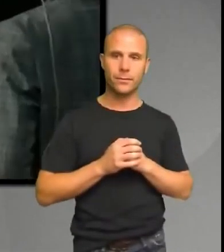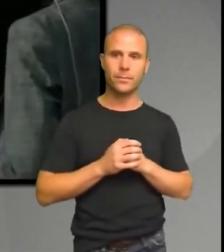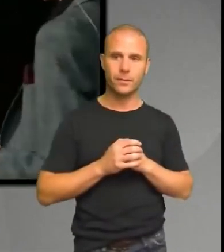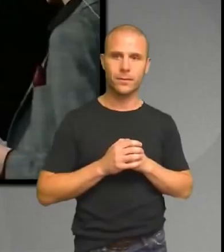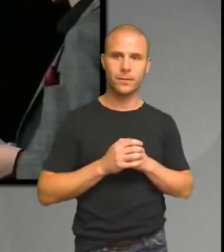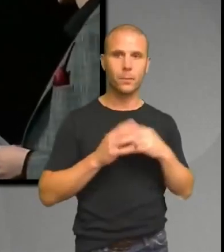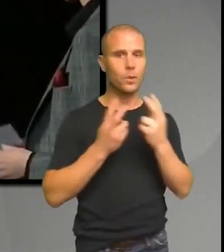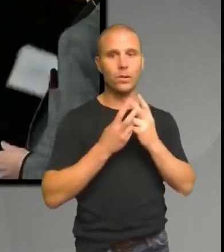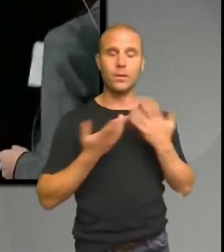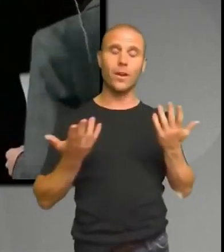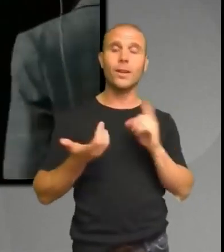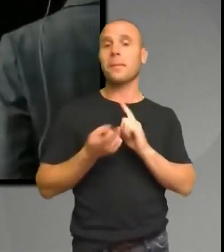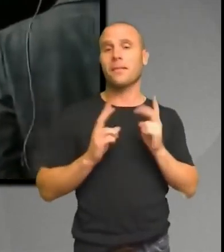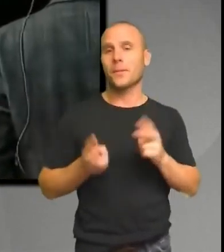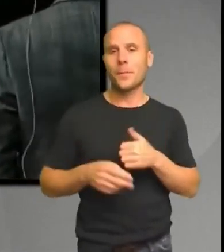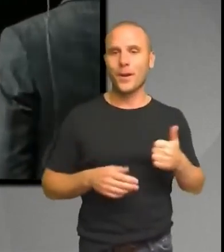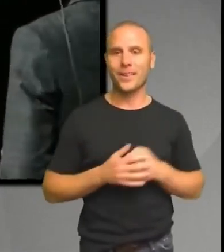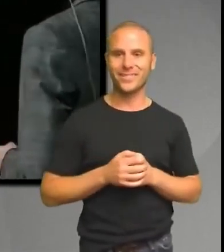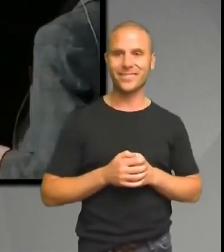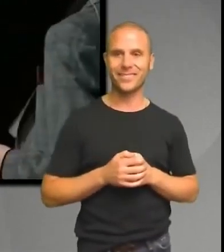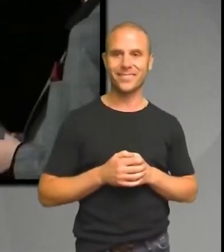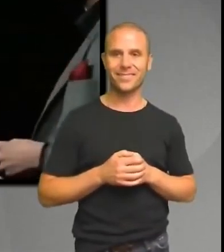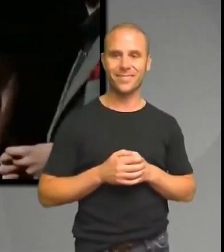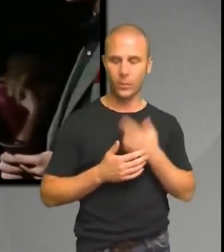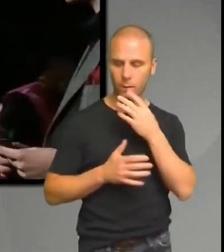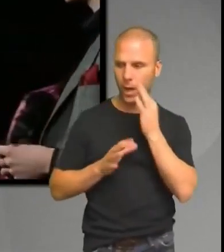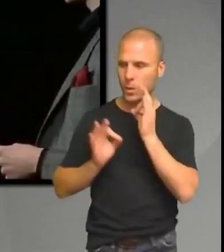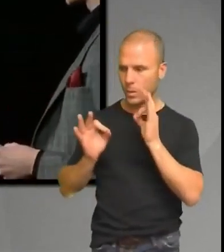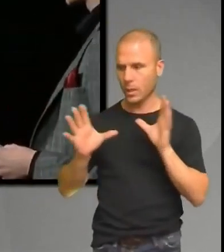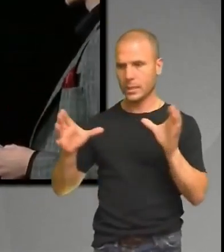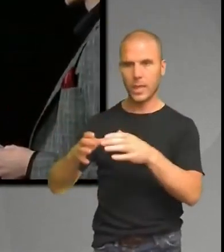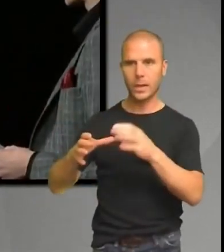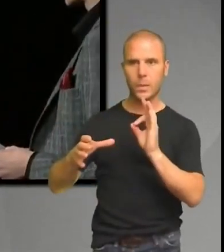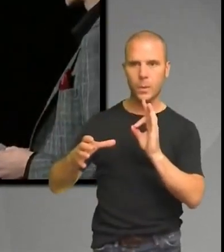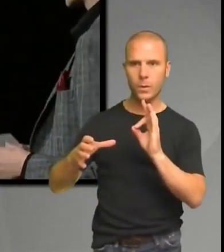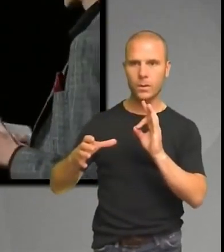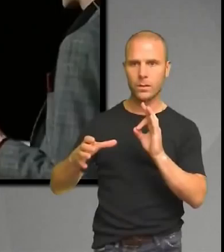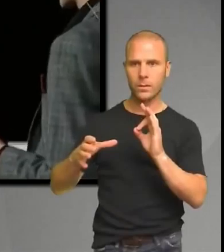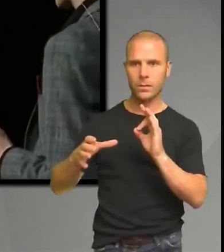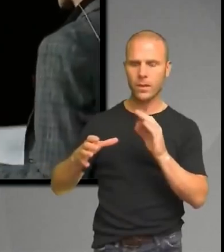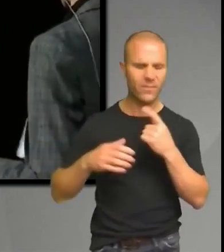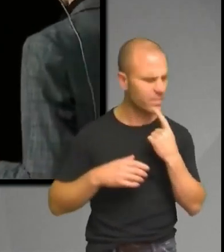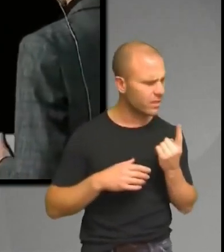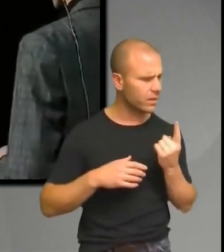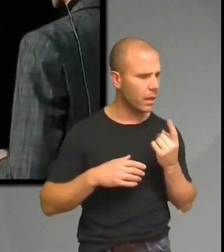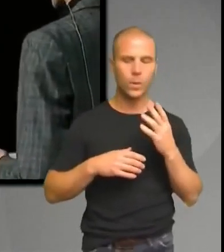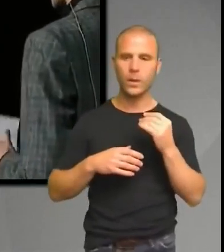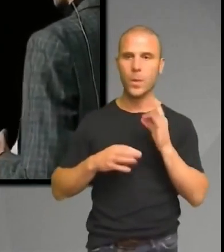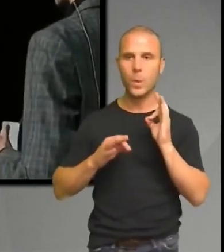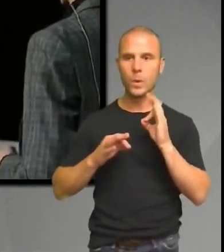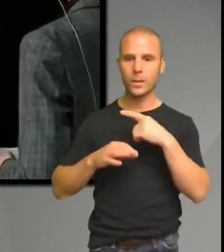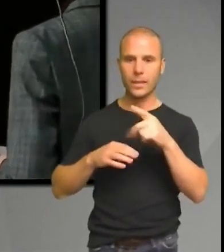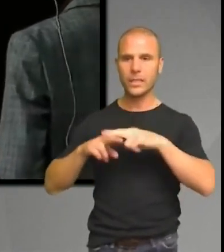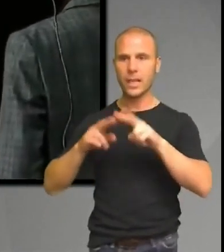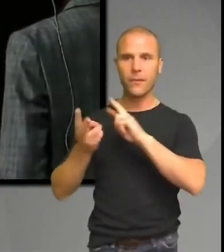det har bara blivit så. hur är gänget liksom sammansvärjat? Vad sa du? Hur känner ni er från början